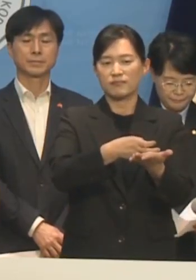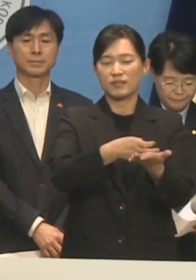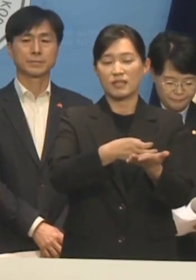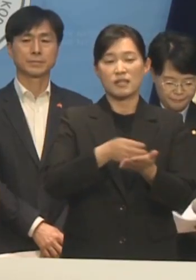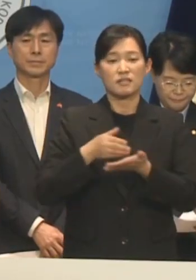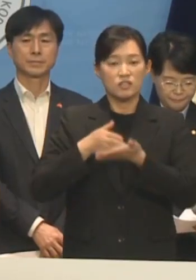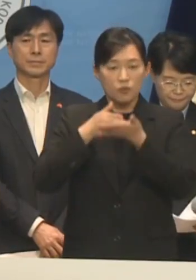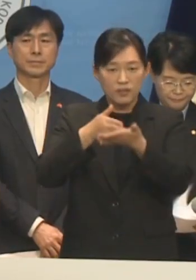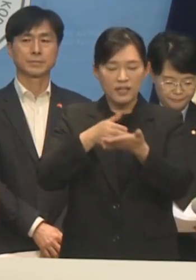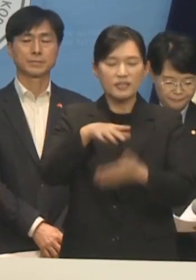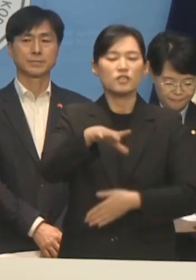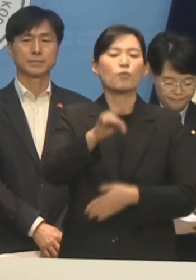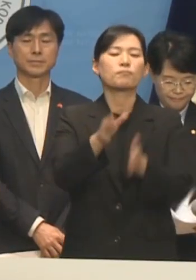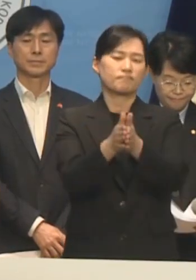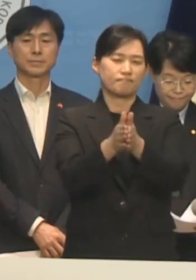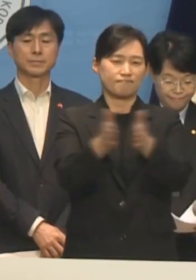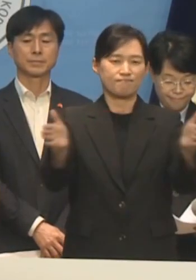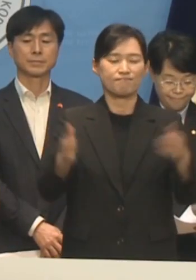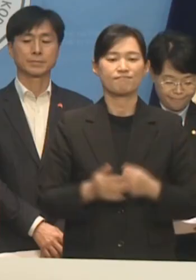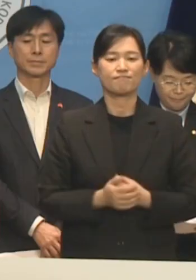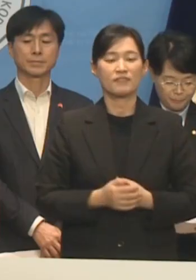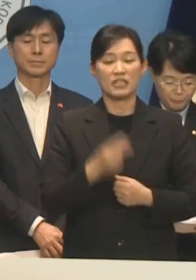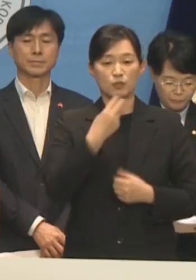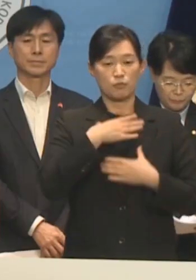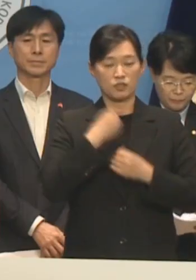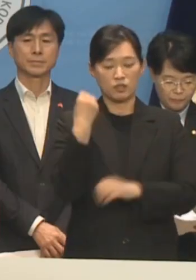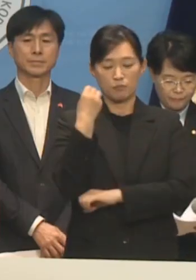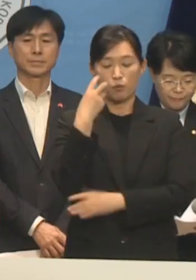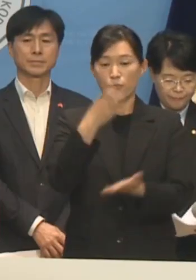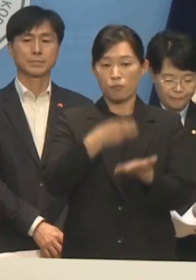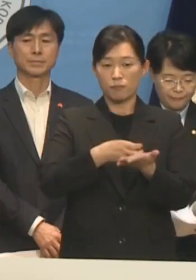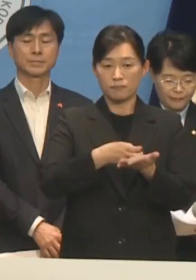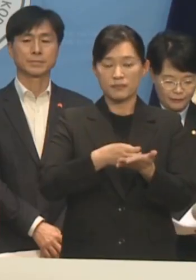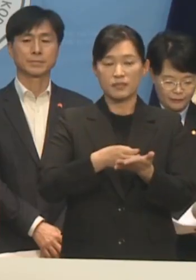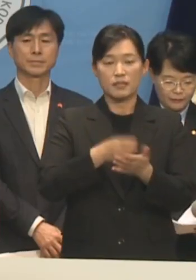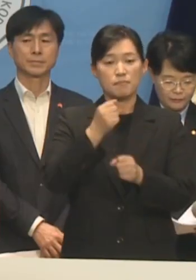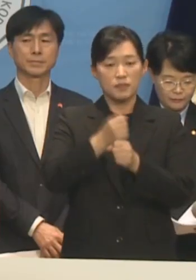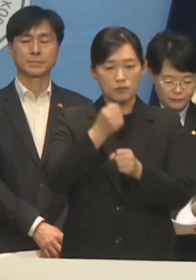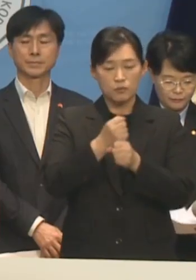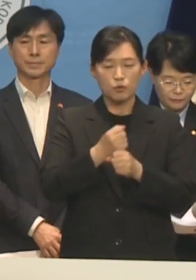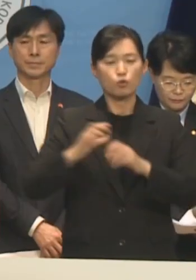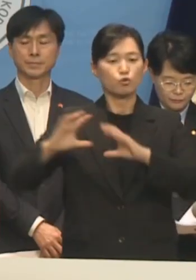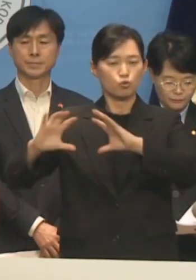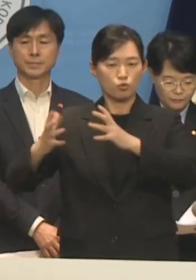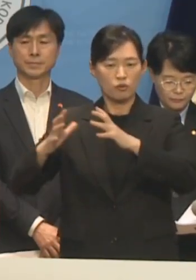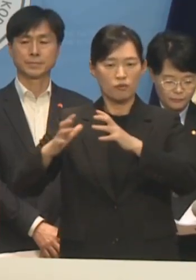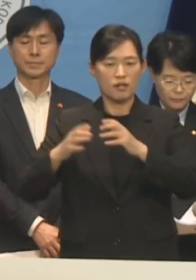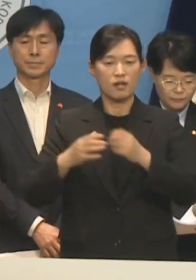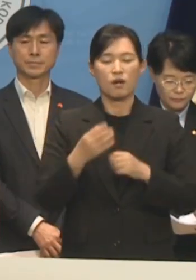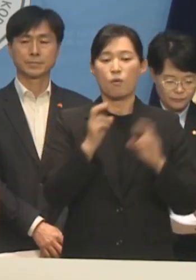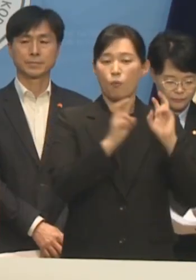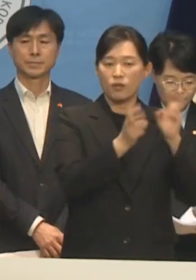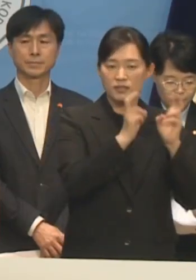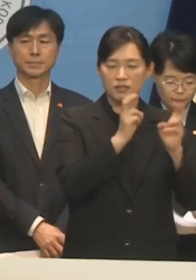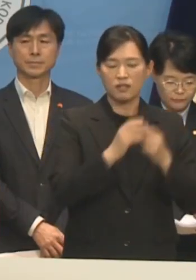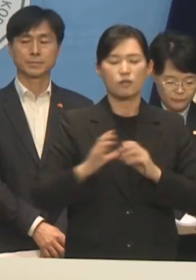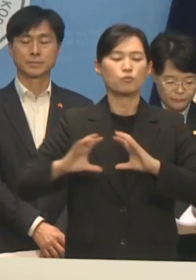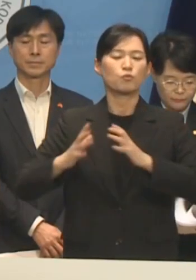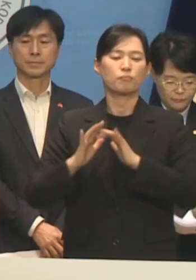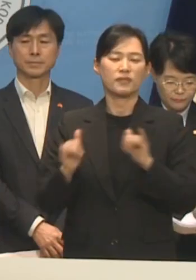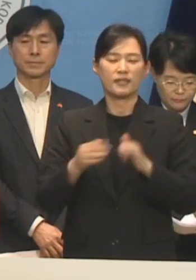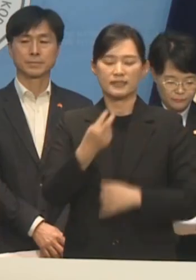발의가 그 첫 출발입니다. 생명안전기본법을 제정하고 국가와 기업이